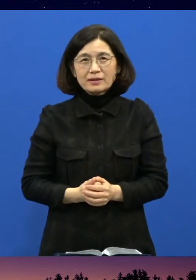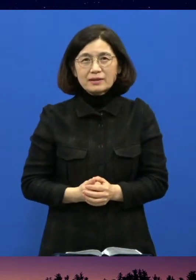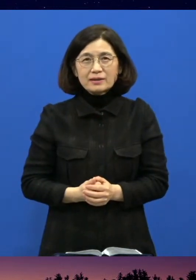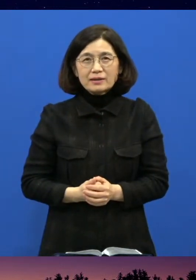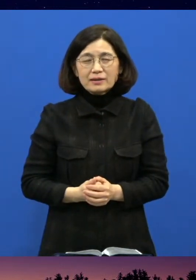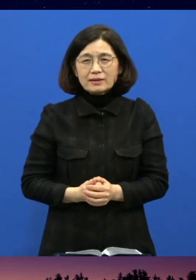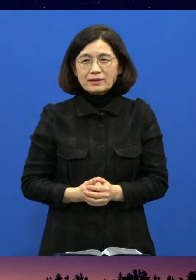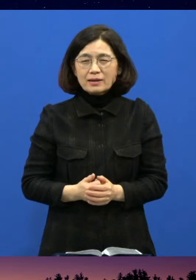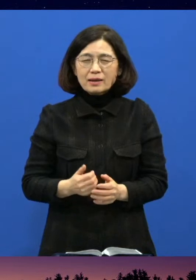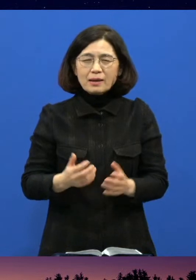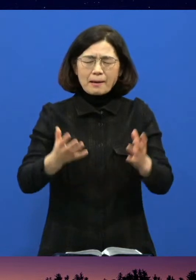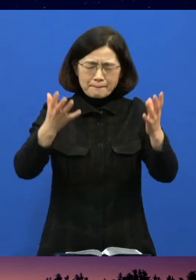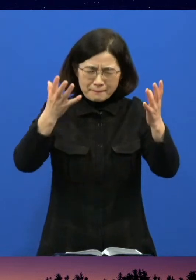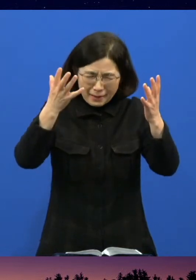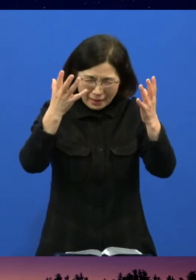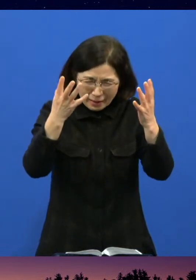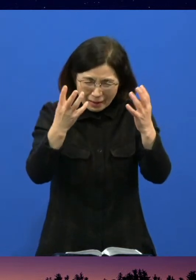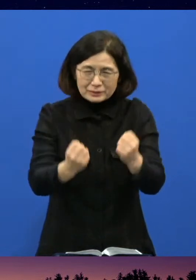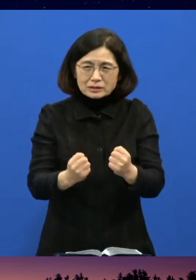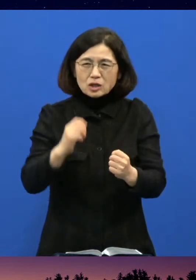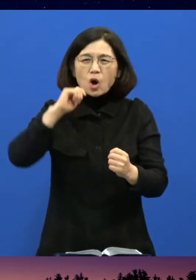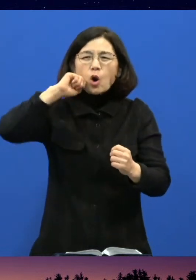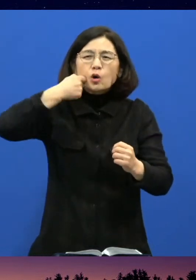하나님이 나라는 존재를 여기 있게 하십니다.